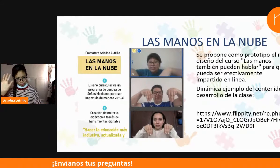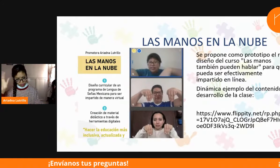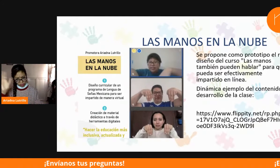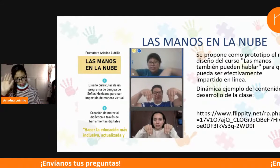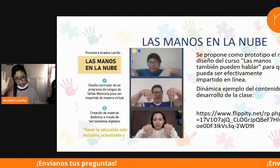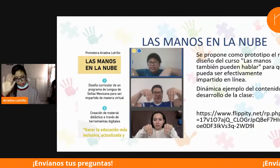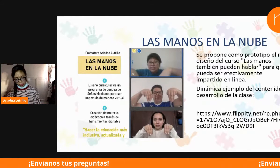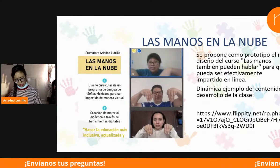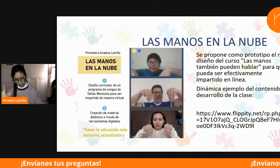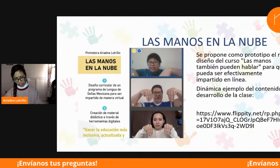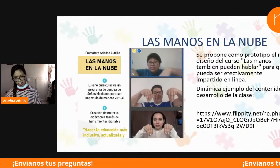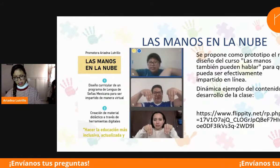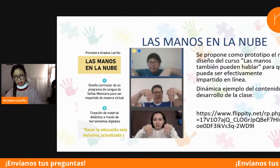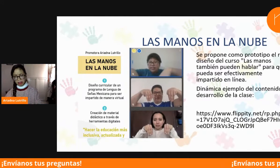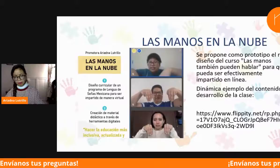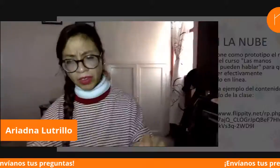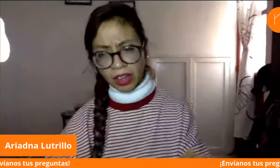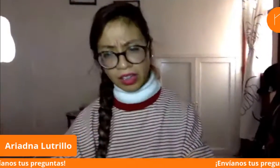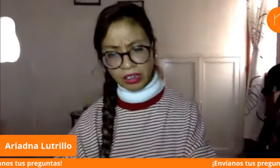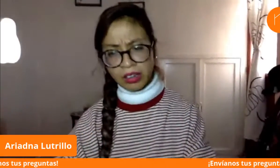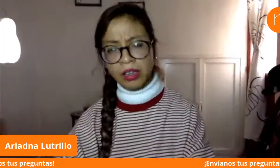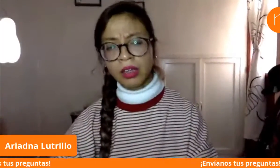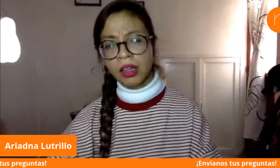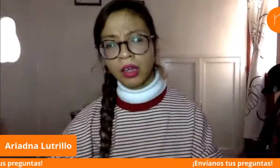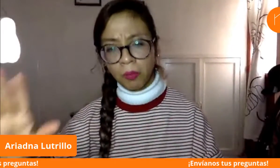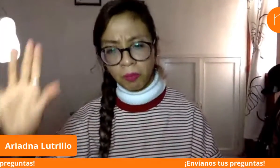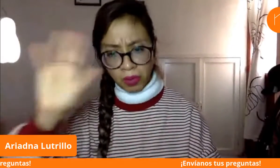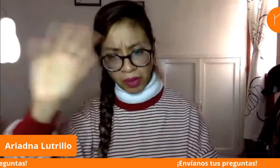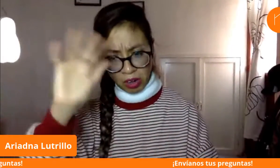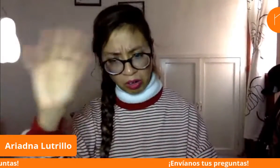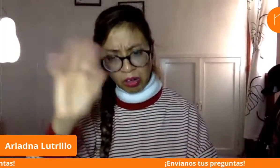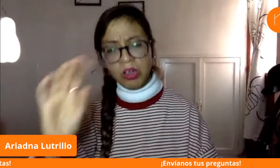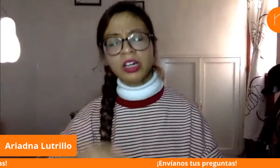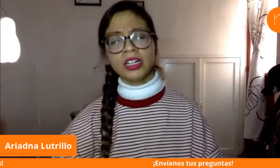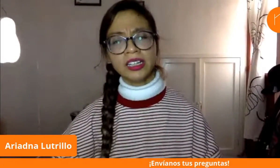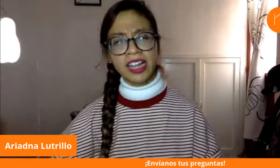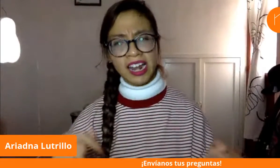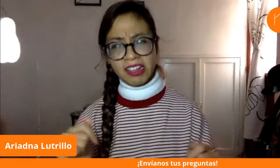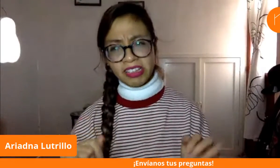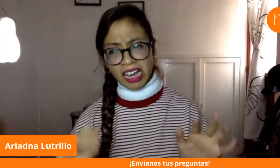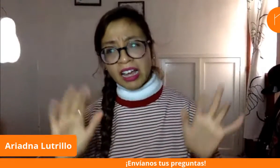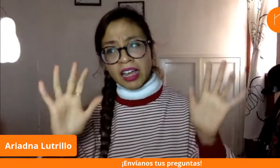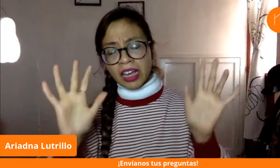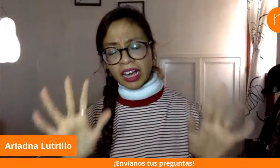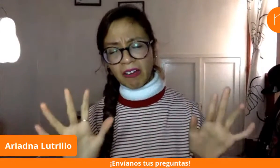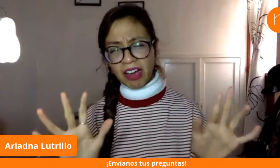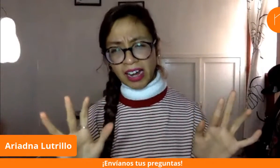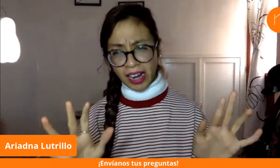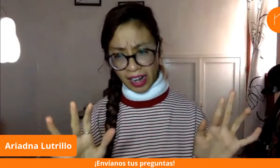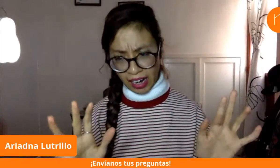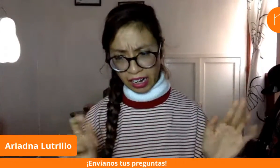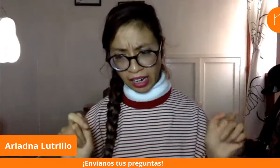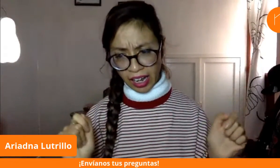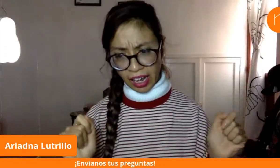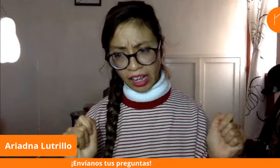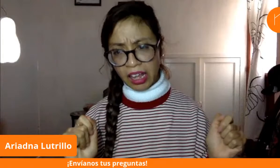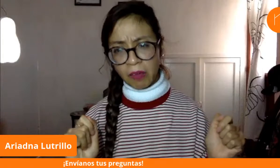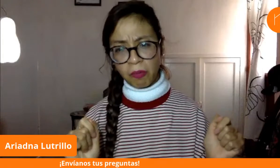estoy signando es mi mano derecha. Cabe aclarar que